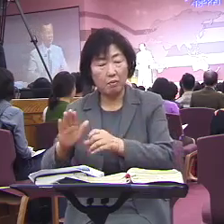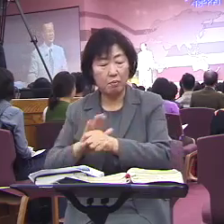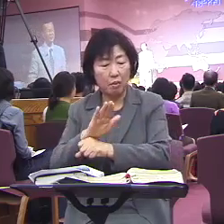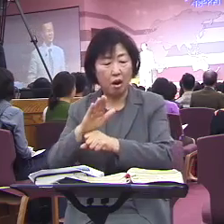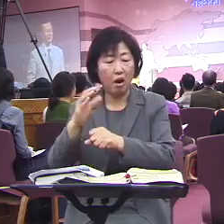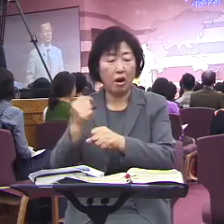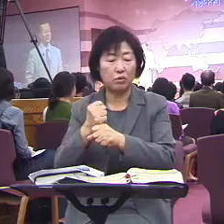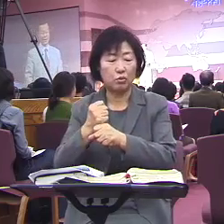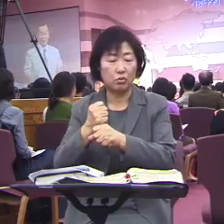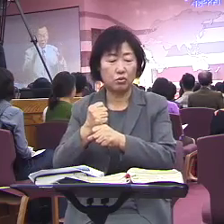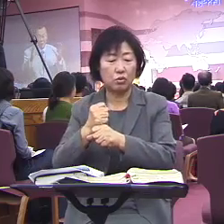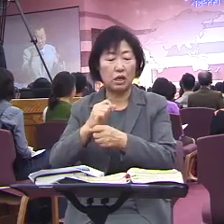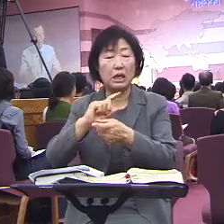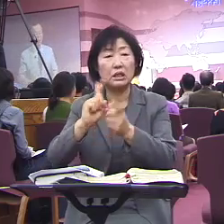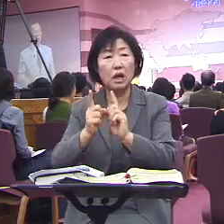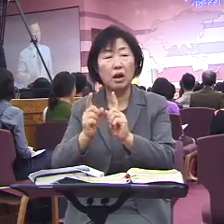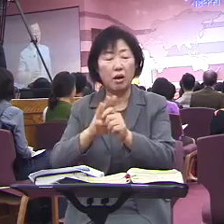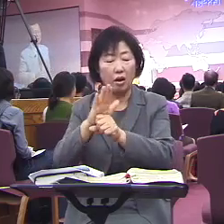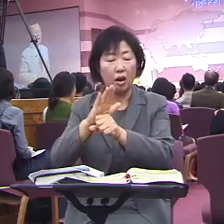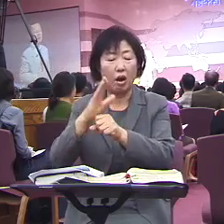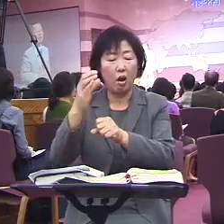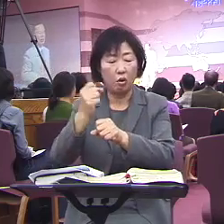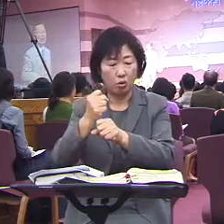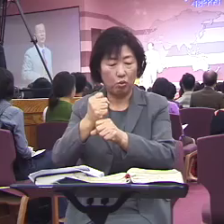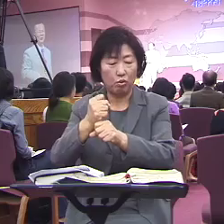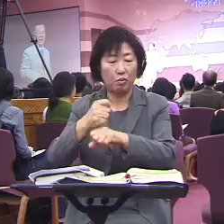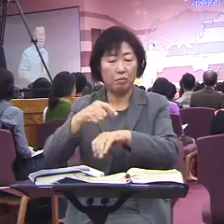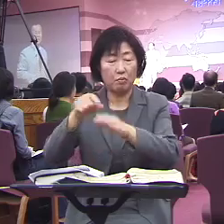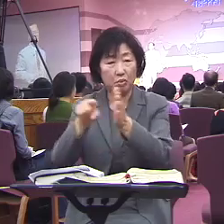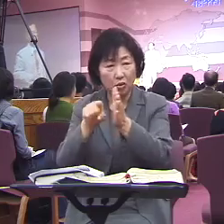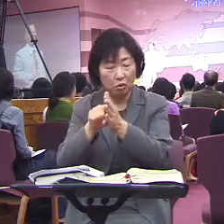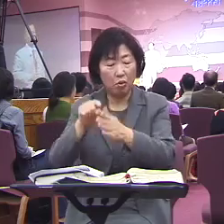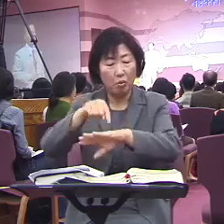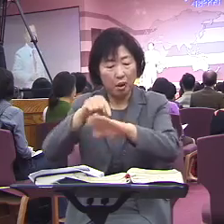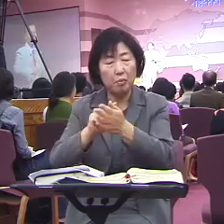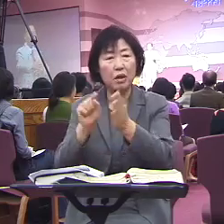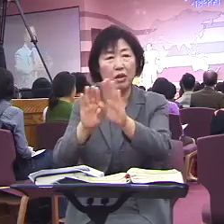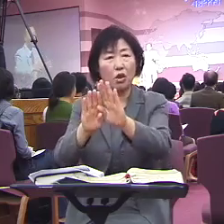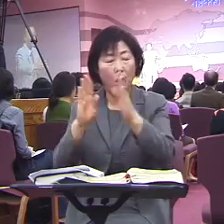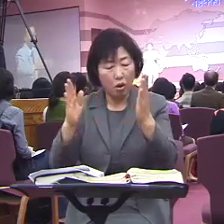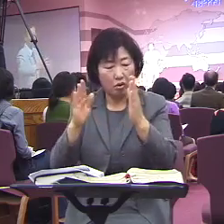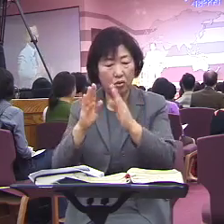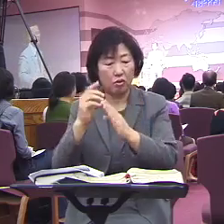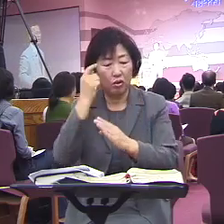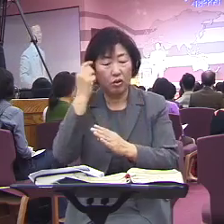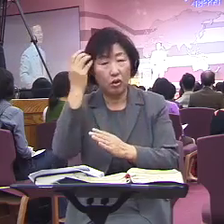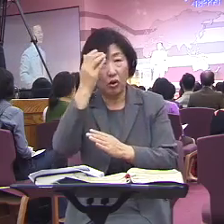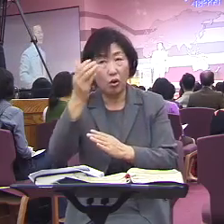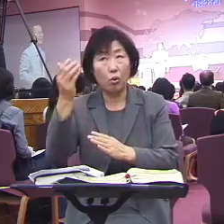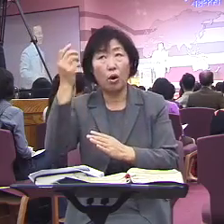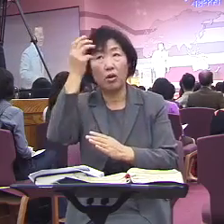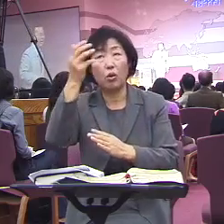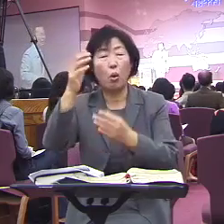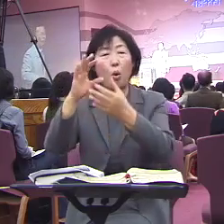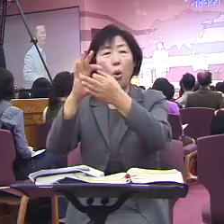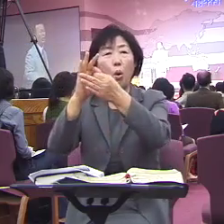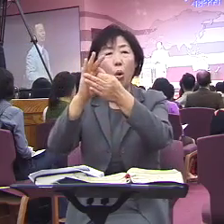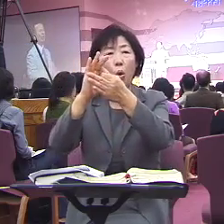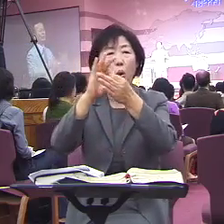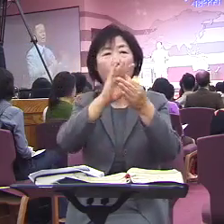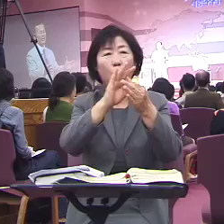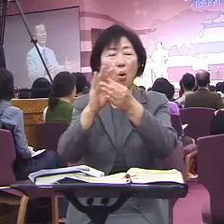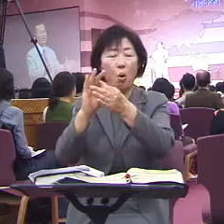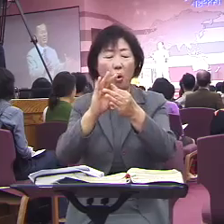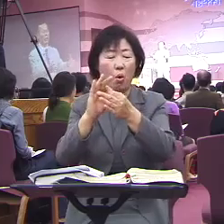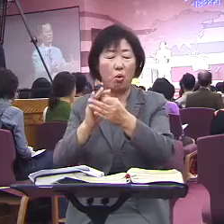말하면 풀리거든요. 사람들이 믿고 마음이 열리거든. 사랑이 있기 때문에 우리 다 영과 영이 통하는 사람들인데 사랑으로